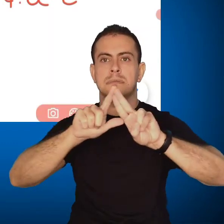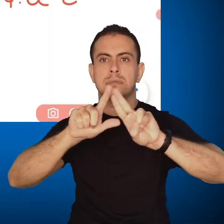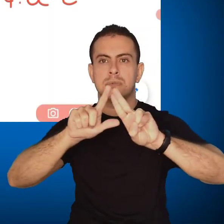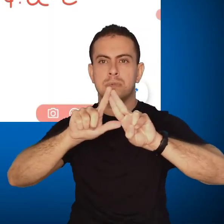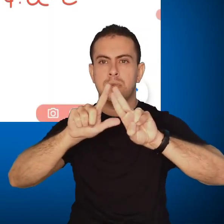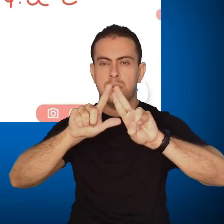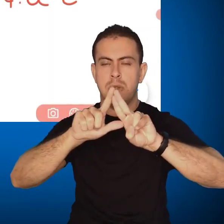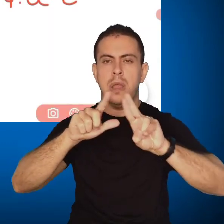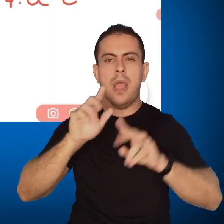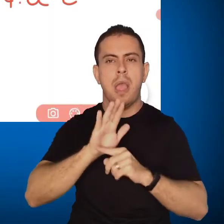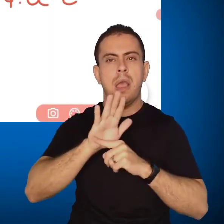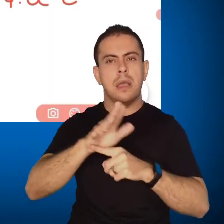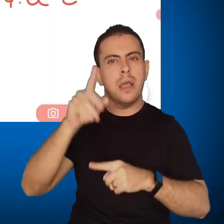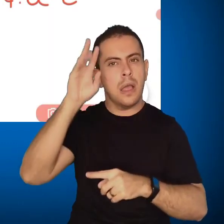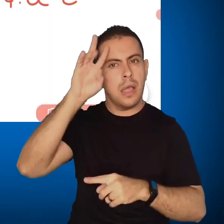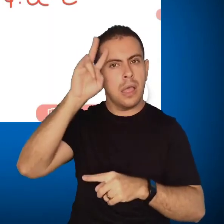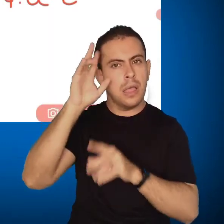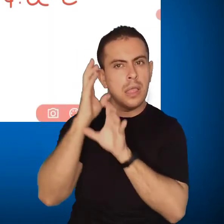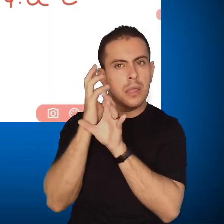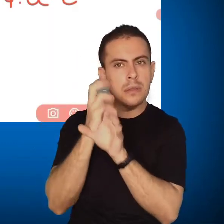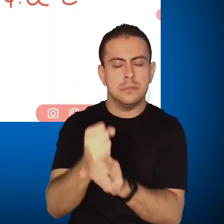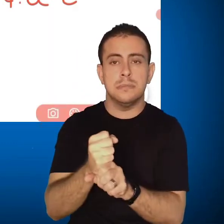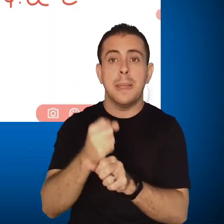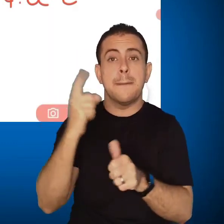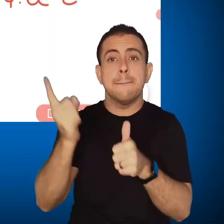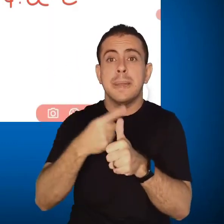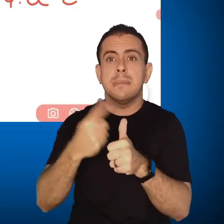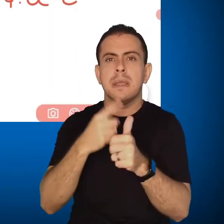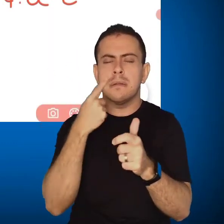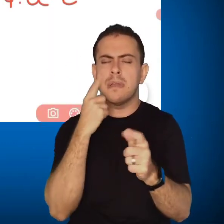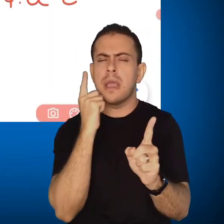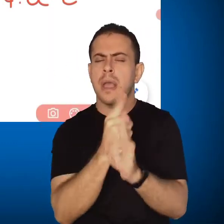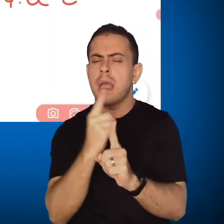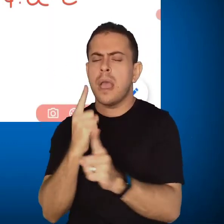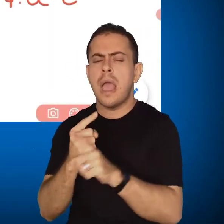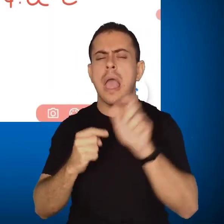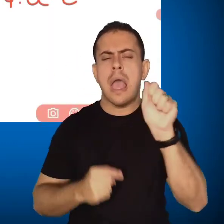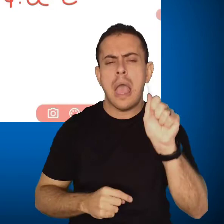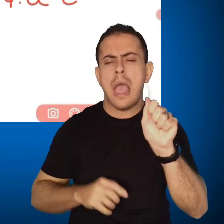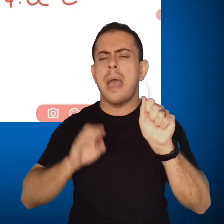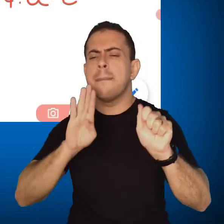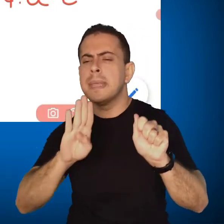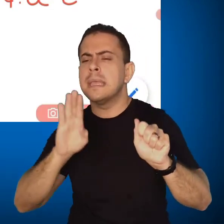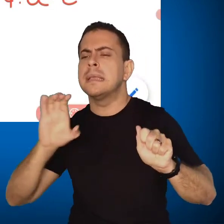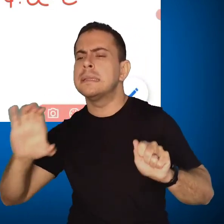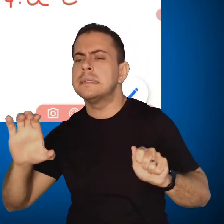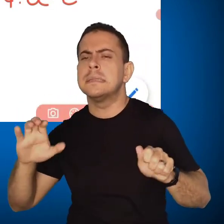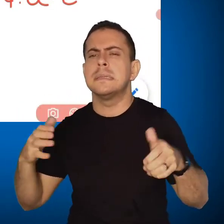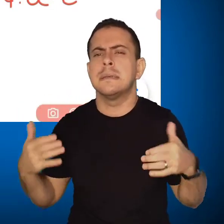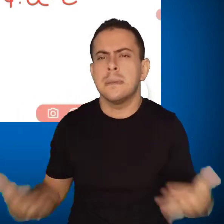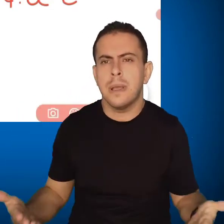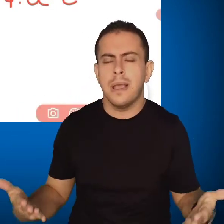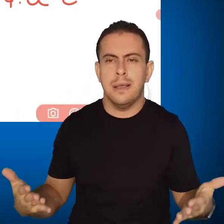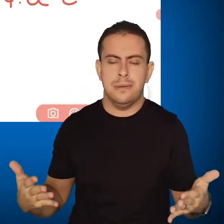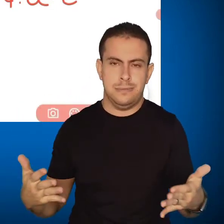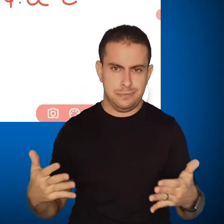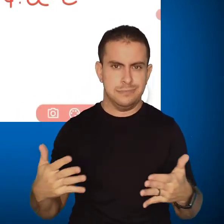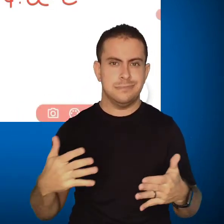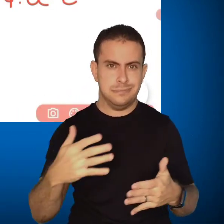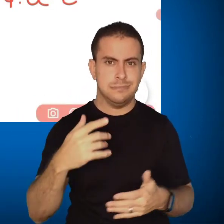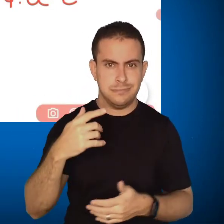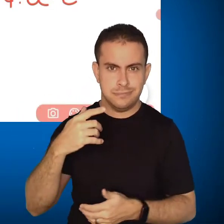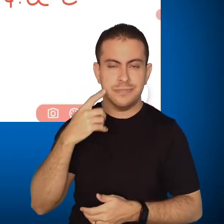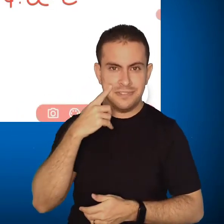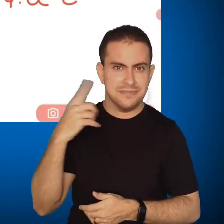para relembrar a vocês. Primeira coisa é você identificar qual é o A, o B e o C. Está aqui o A, né? Está aqui o B e está aqui o C. Perfeito? O A é o coeficiente